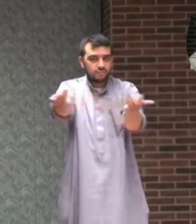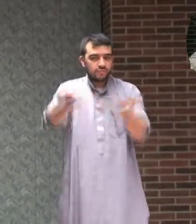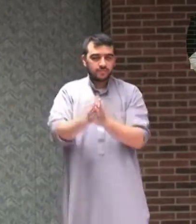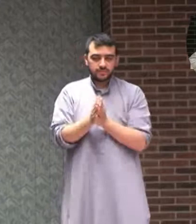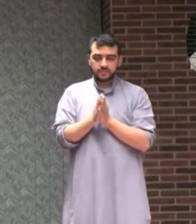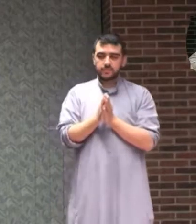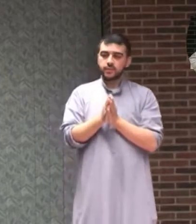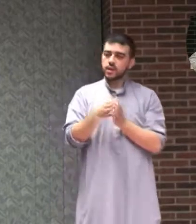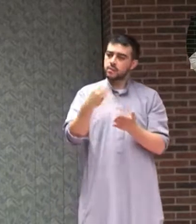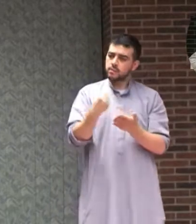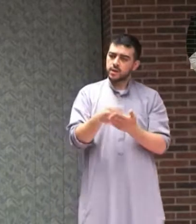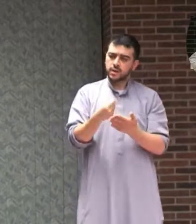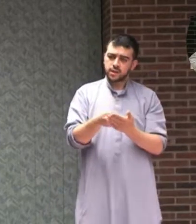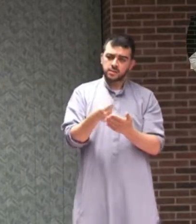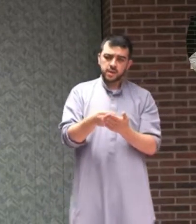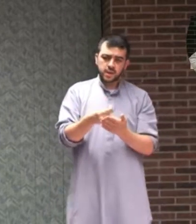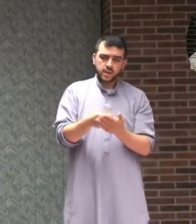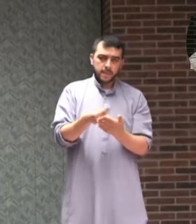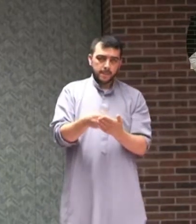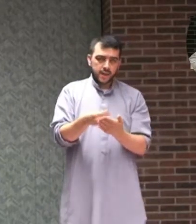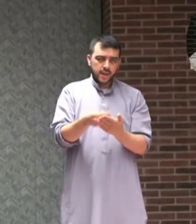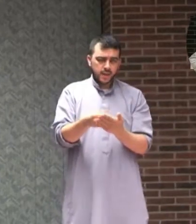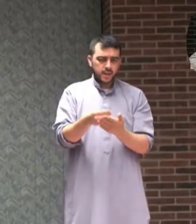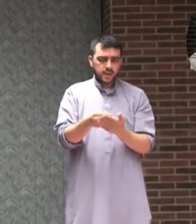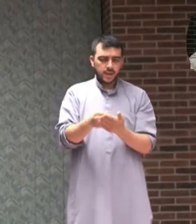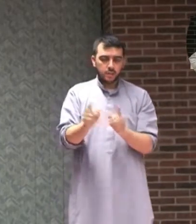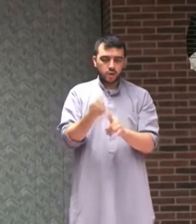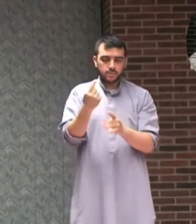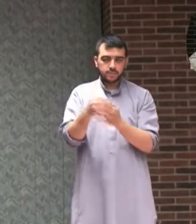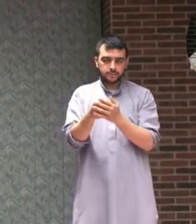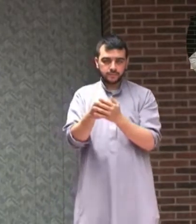C'est un mérite exceptionnel.